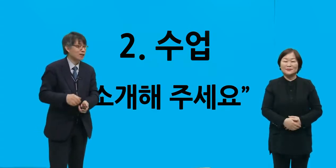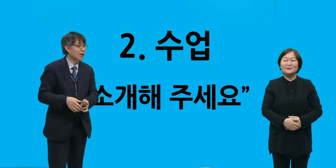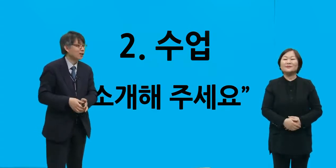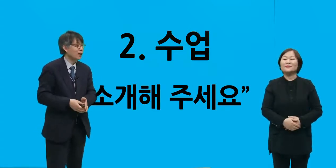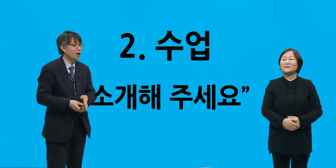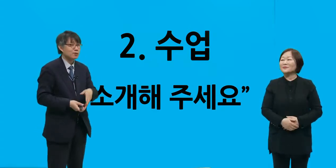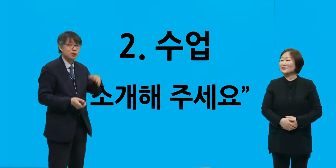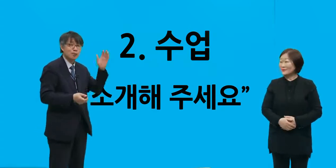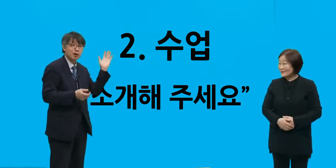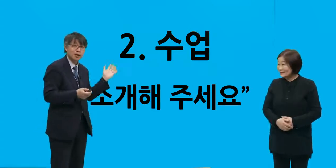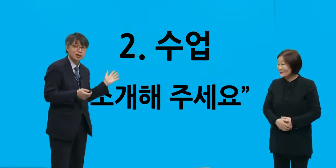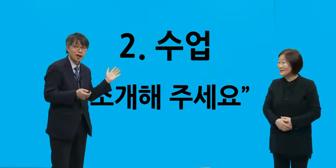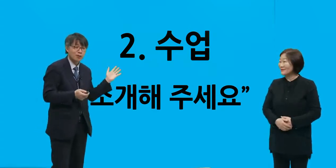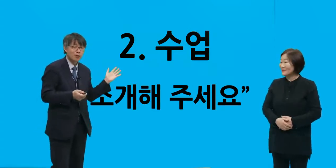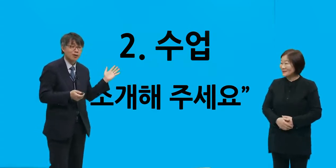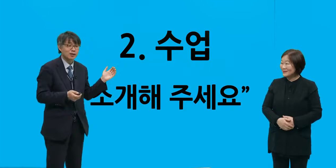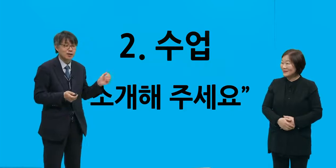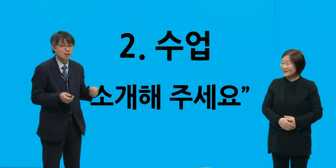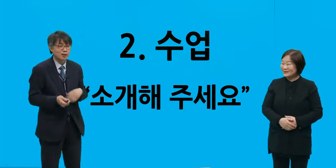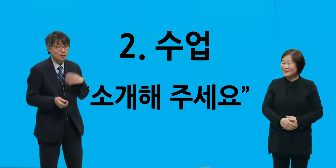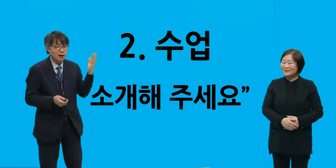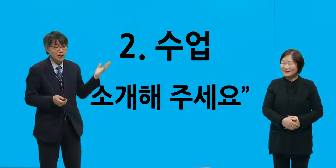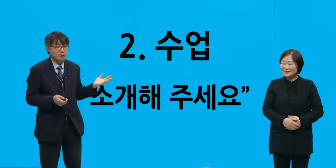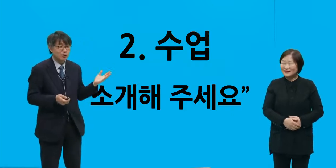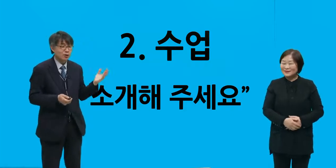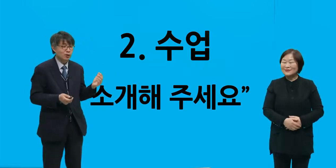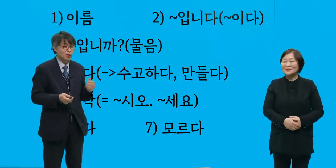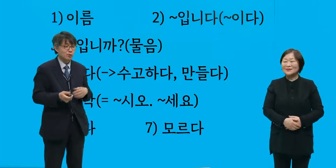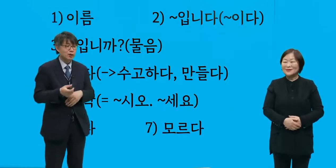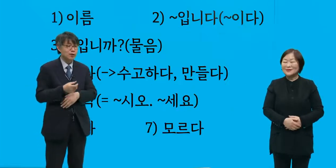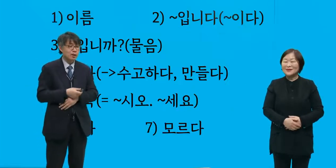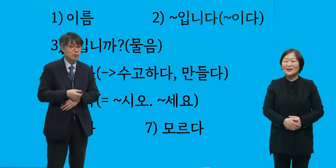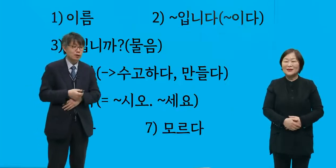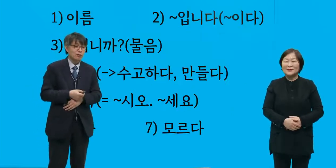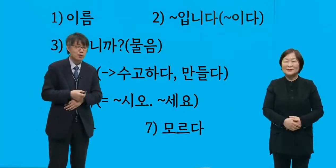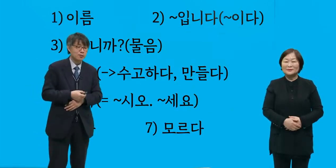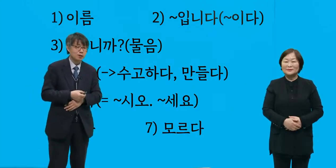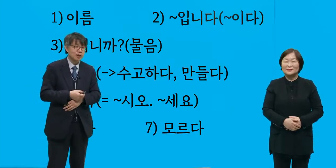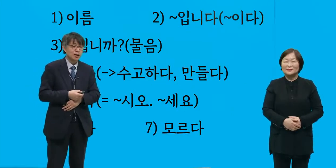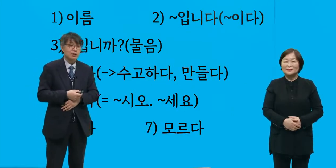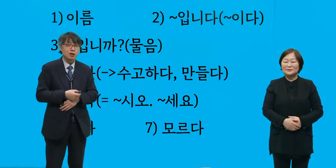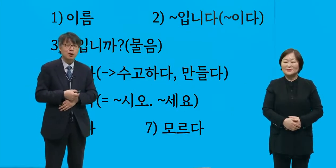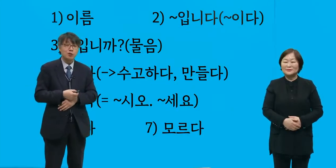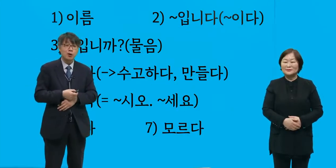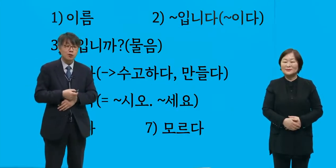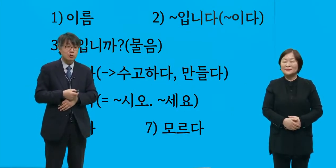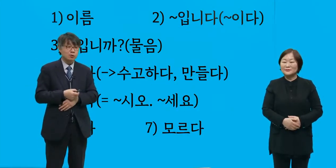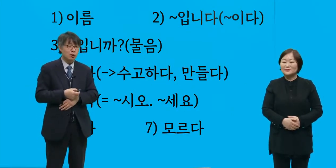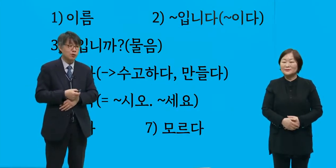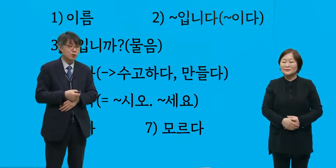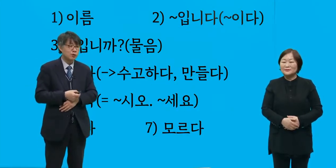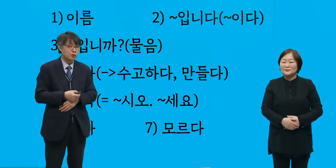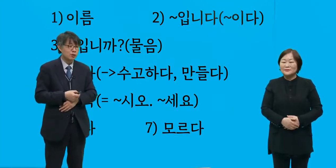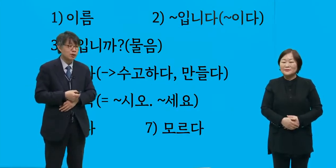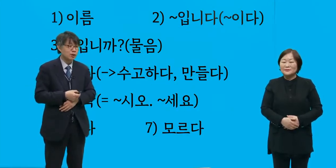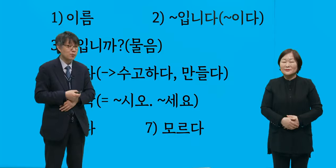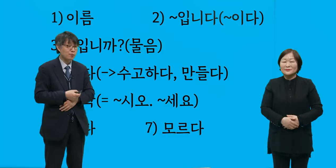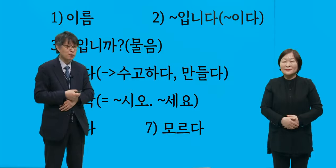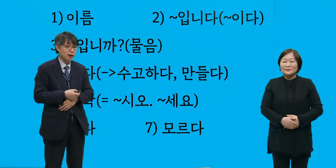하겠습니다. 지난번까지는 다 배운 거기 때문에 좀 빨리 했고요. 좀 천천히 한번 해보겠습니다. 자, 이것도 배운 수어들이